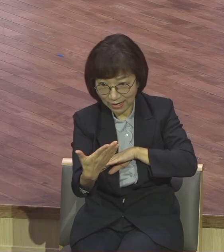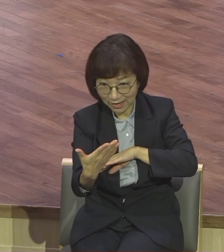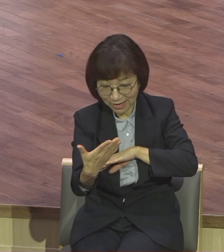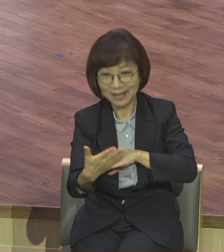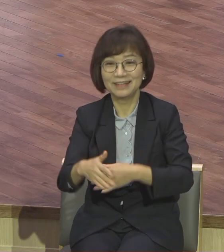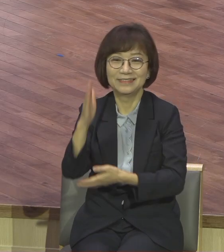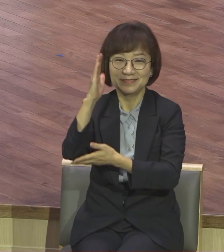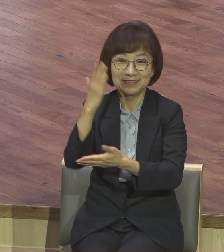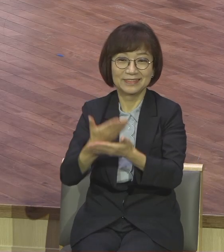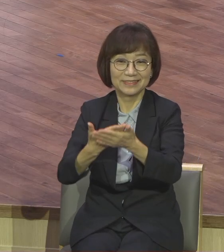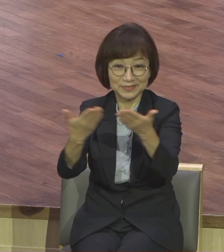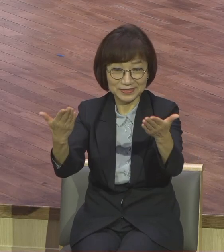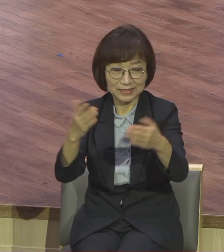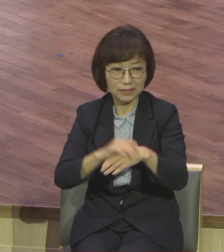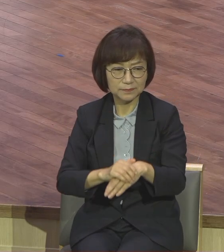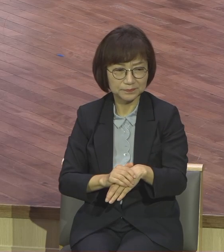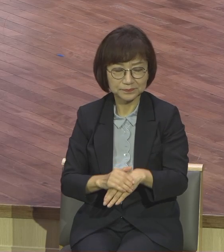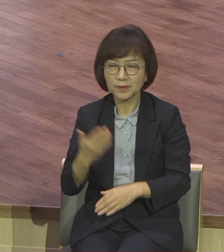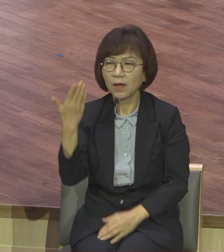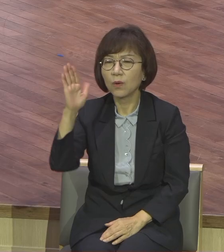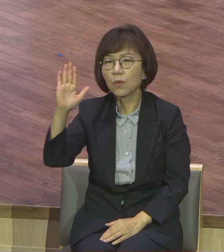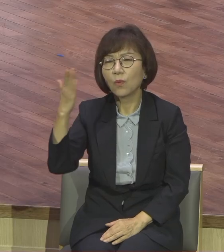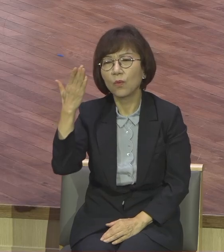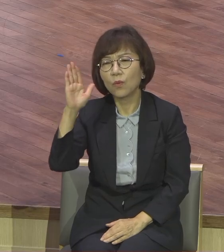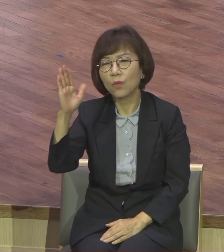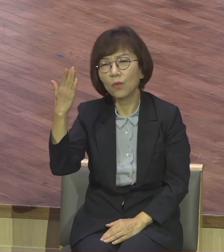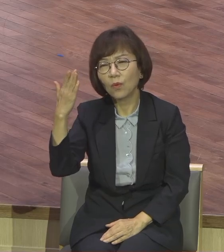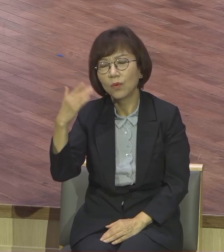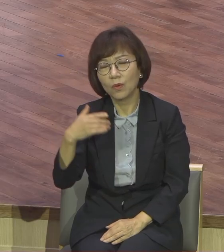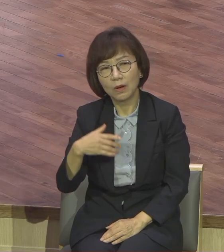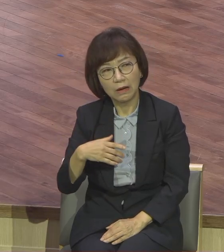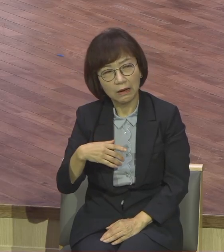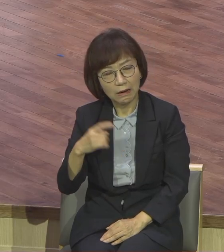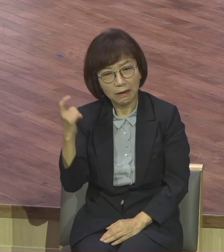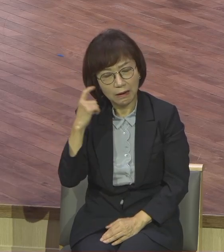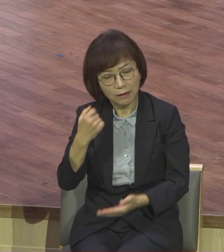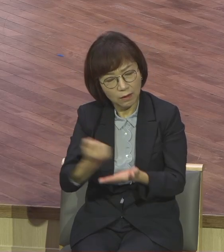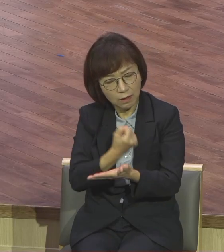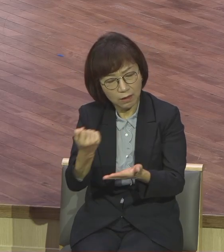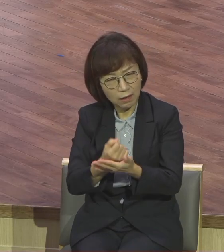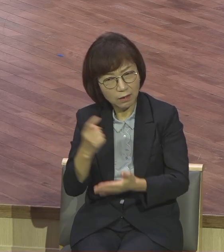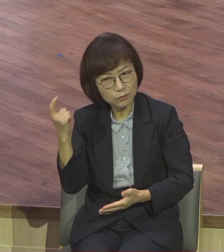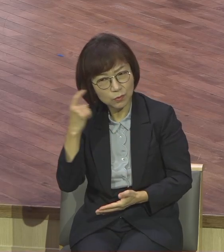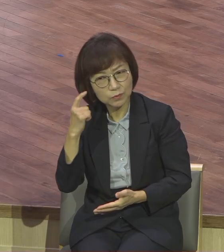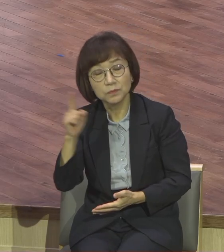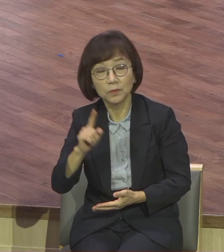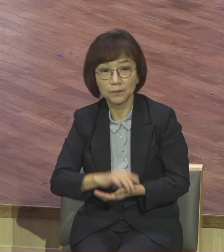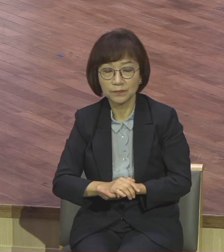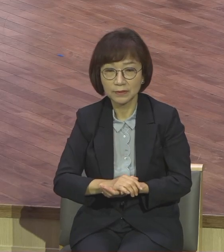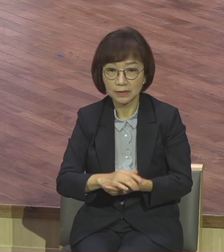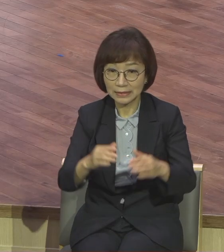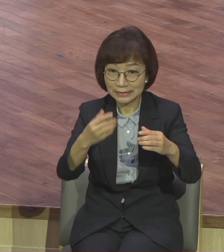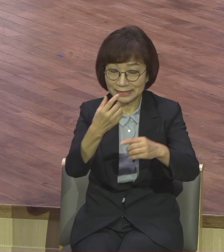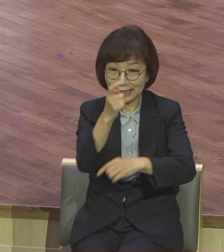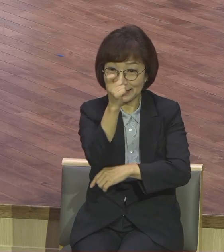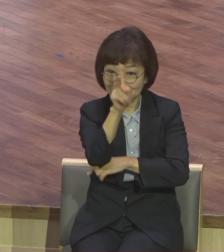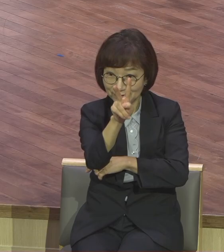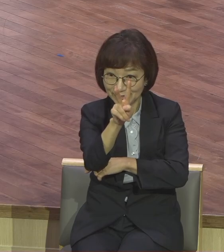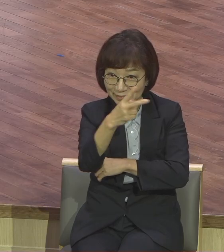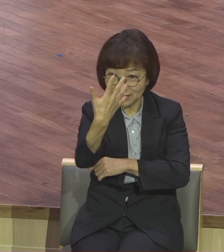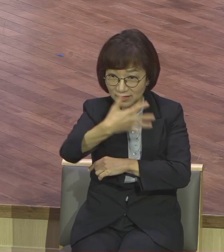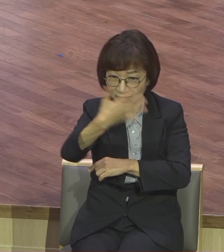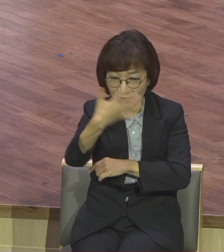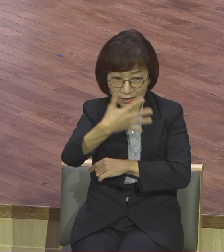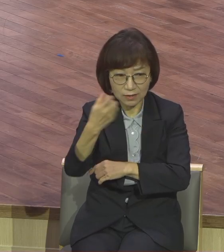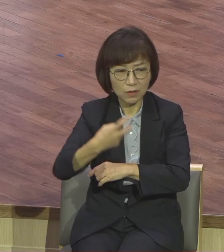드립니다. 최근에 너무 안타까운 그런 소식들이 방송이나 신문을 통해서 그렇게